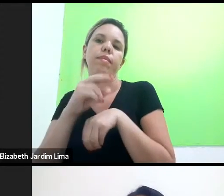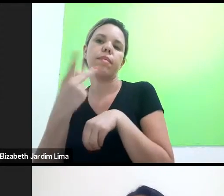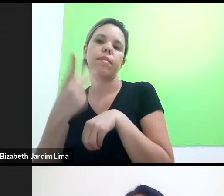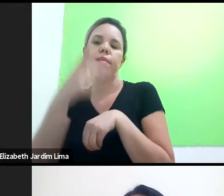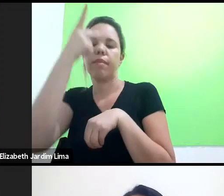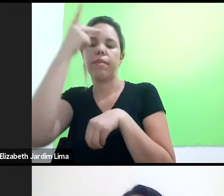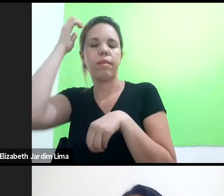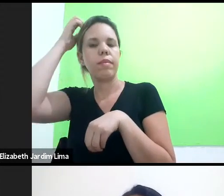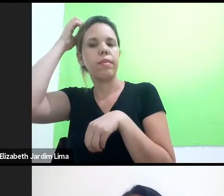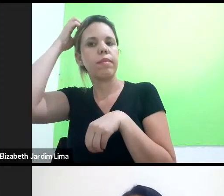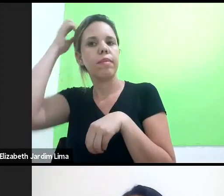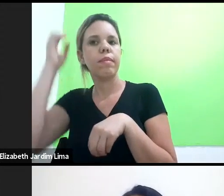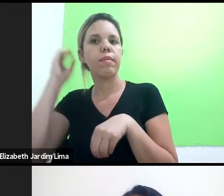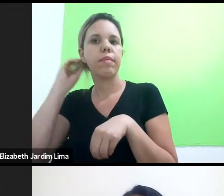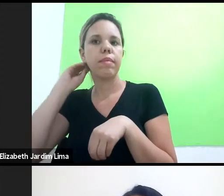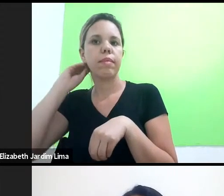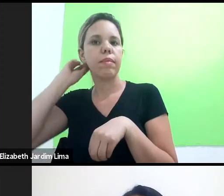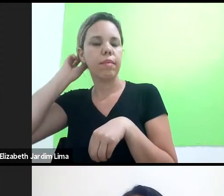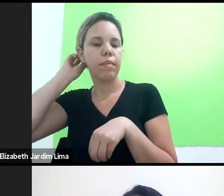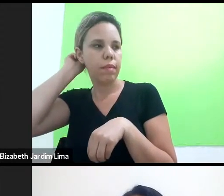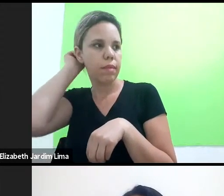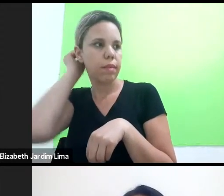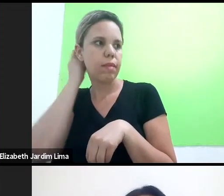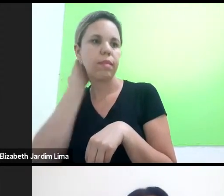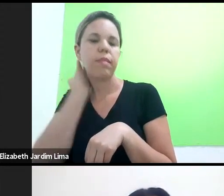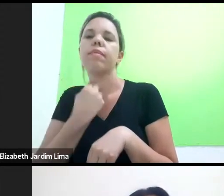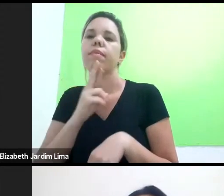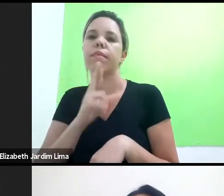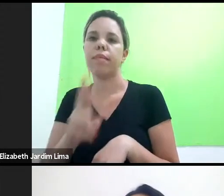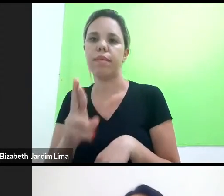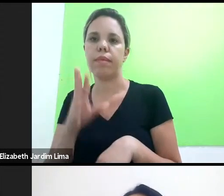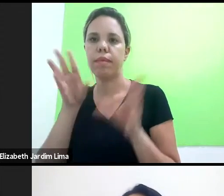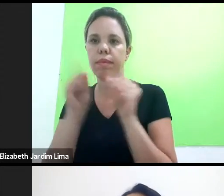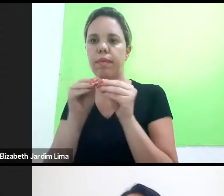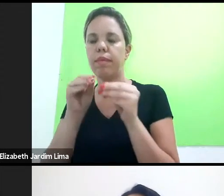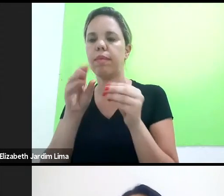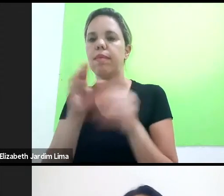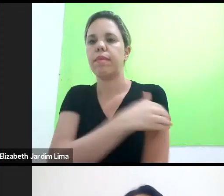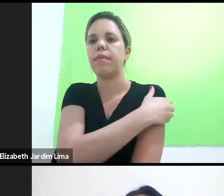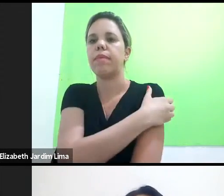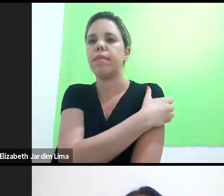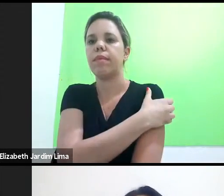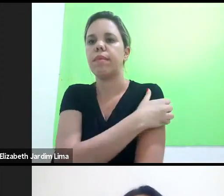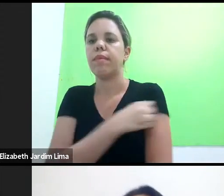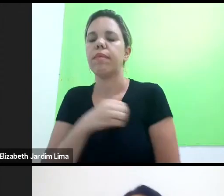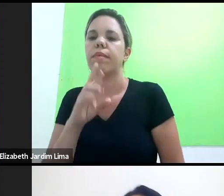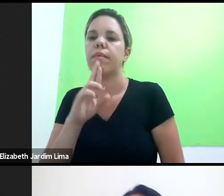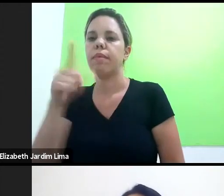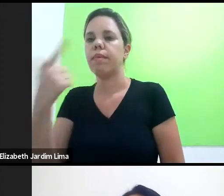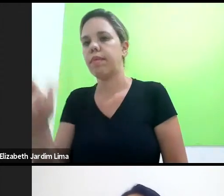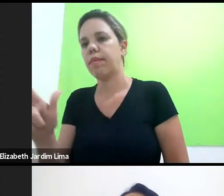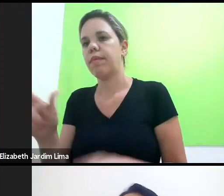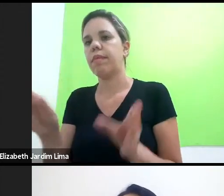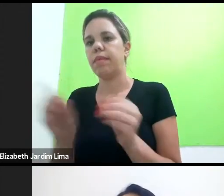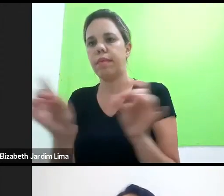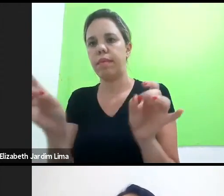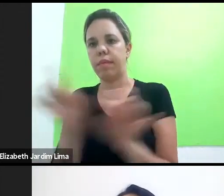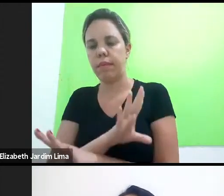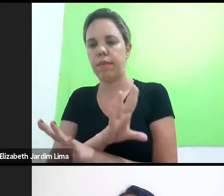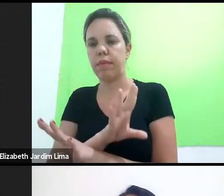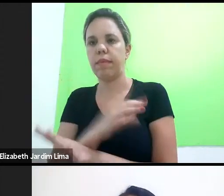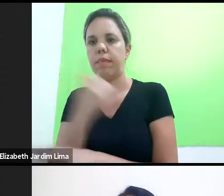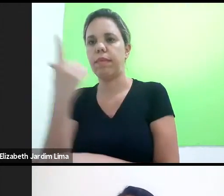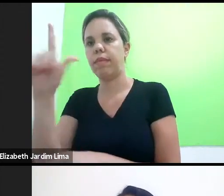E aí, okay. Samara, só assim, uma resposta rapidinho e já considerações finais para depois a Versilene falar e a gente encerrar a mesa, que a gente tem